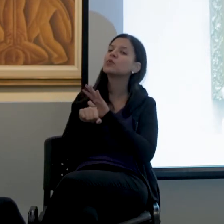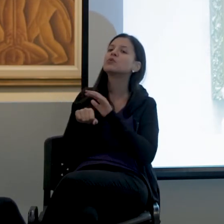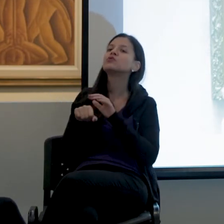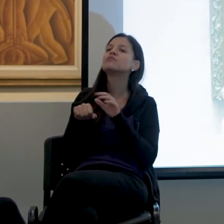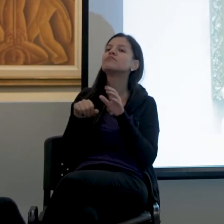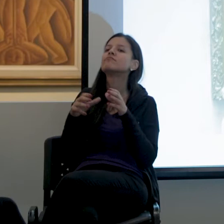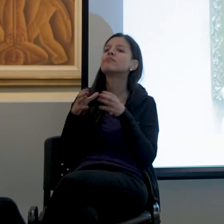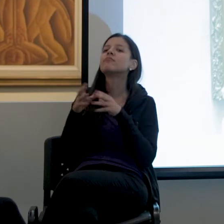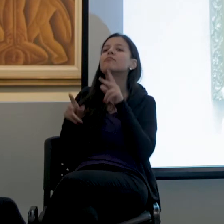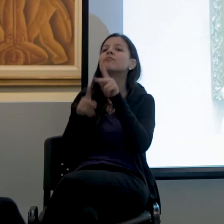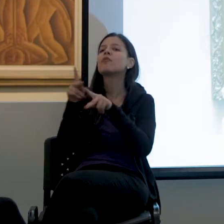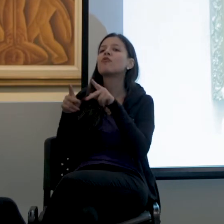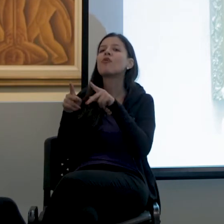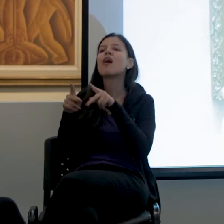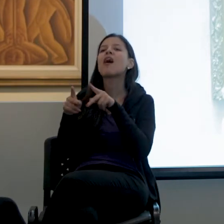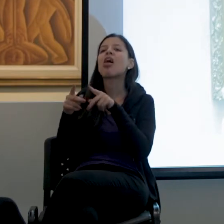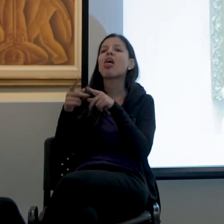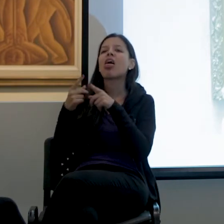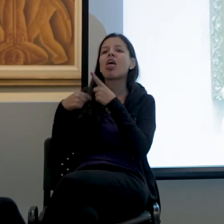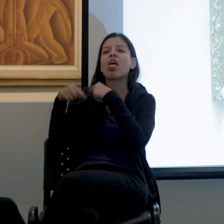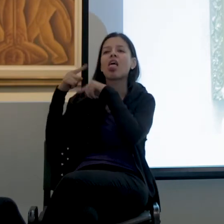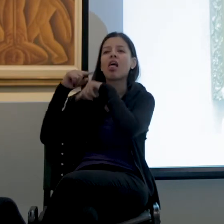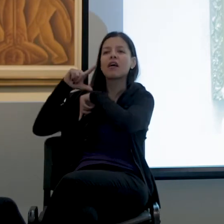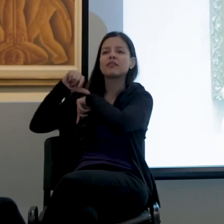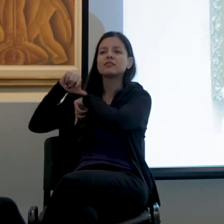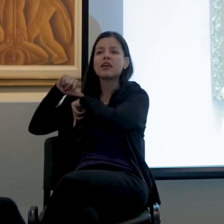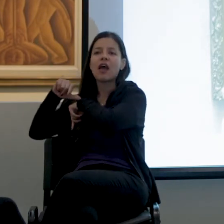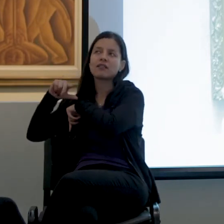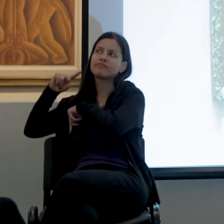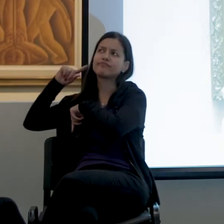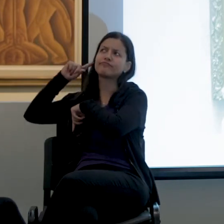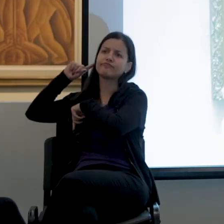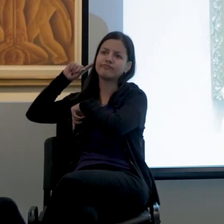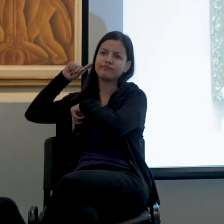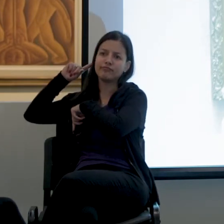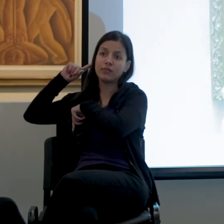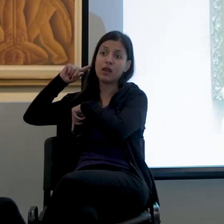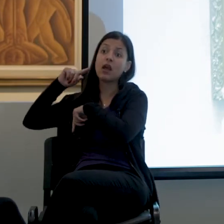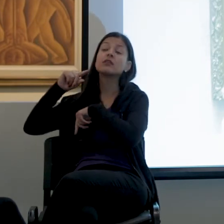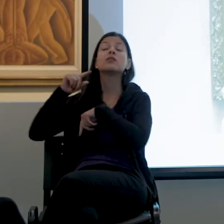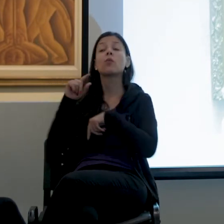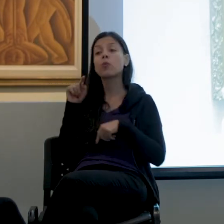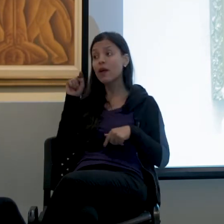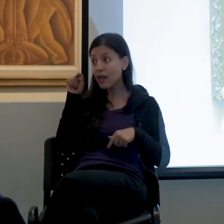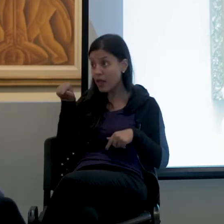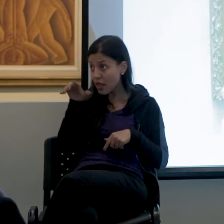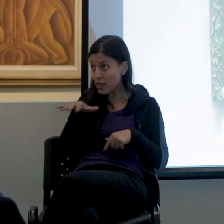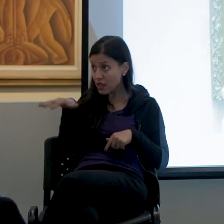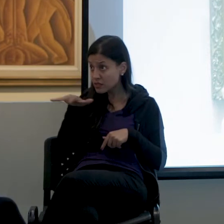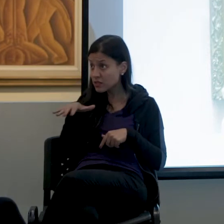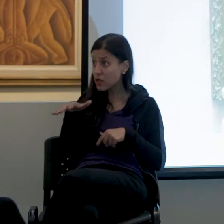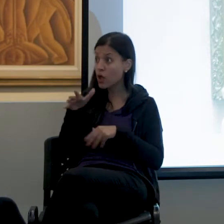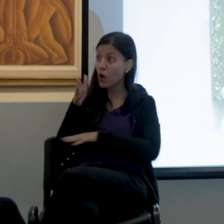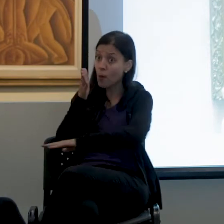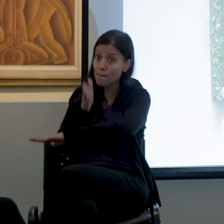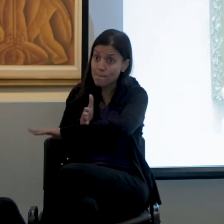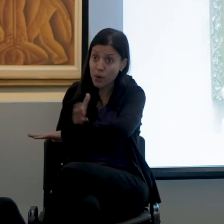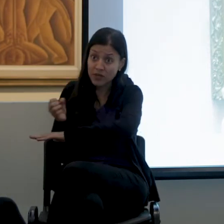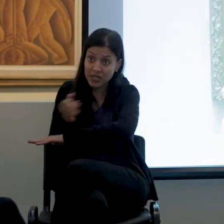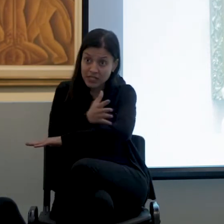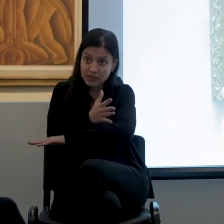atrasadas, boçais da Idade da Pedra, não sei o quê, é para esse mundo que os modernistas vão